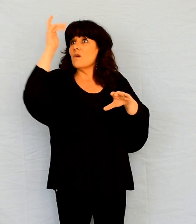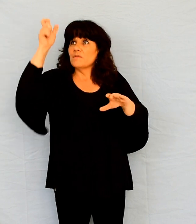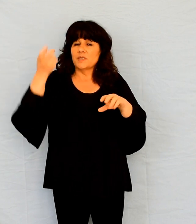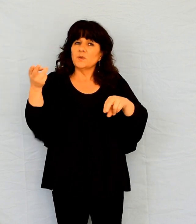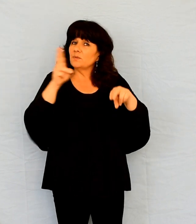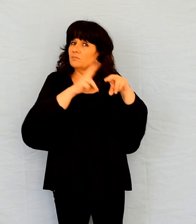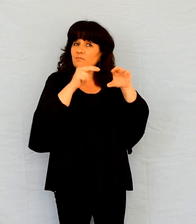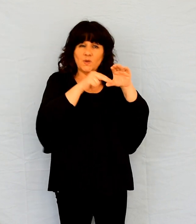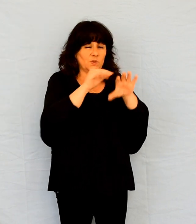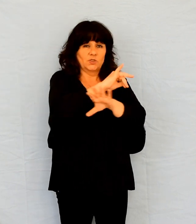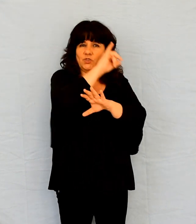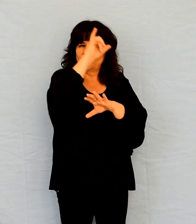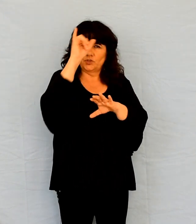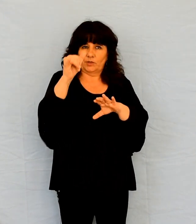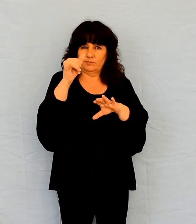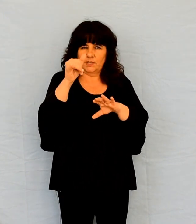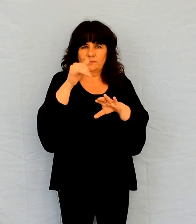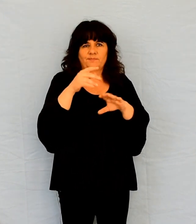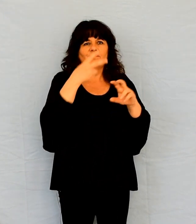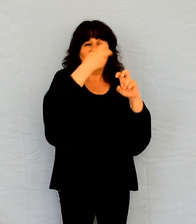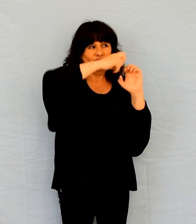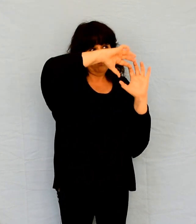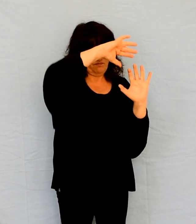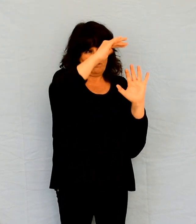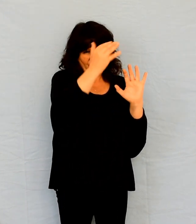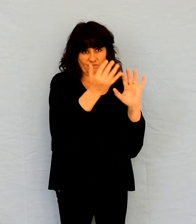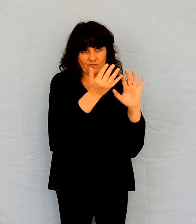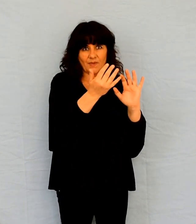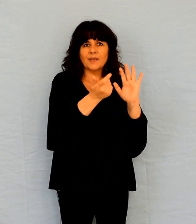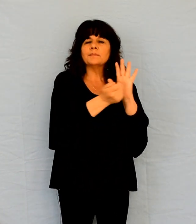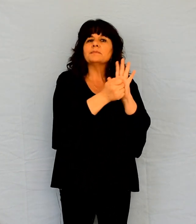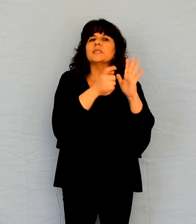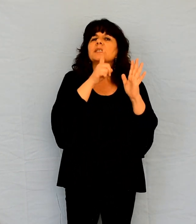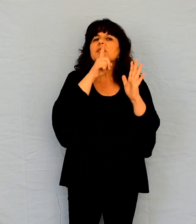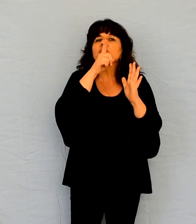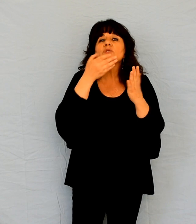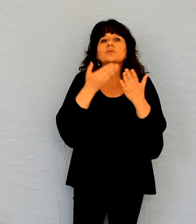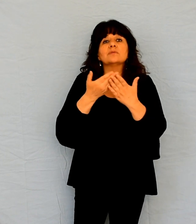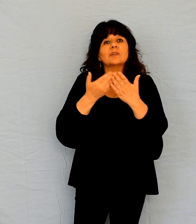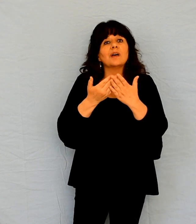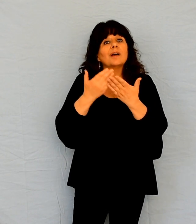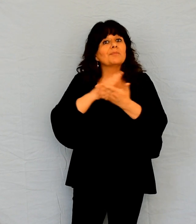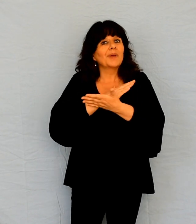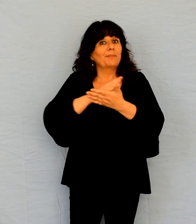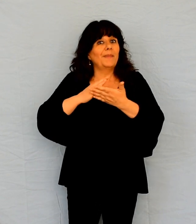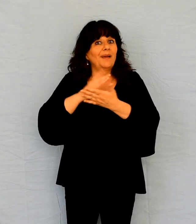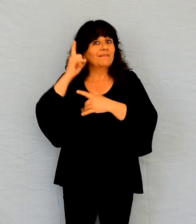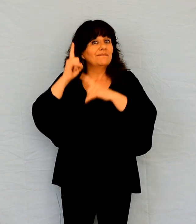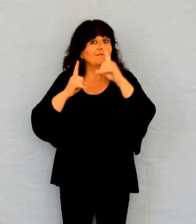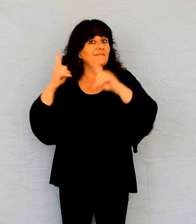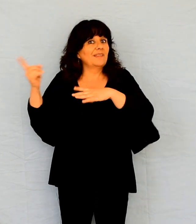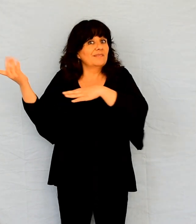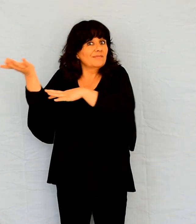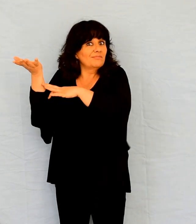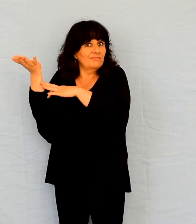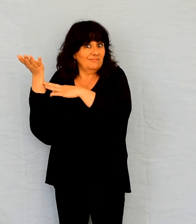C'était le jour de la préparation de la fête, et déjà brillait dans la lumière du sabbat.